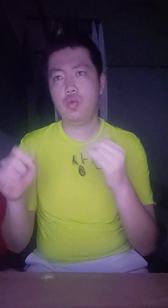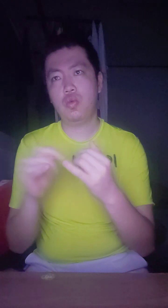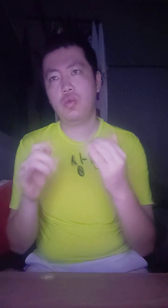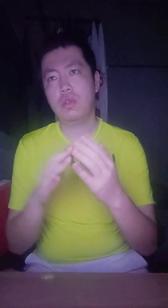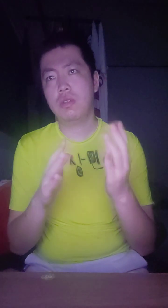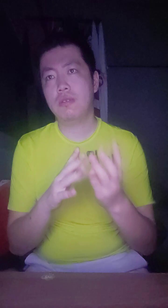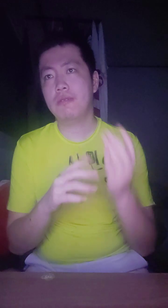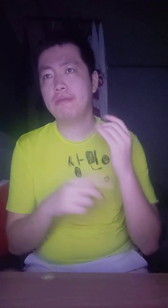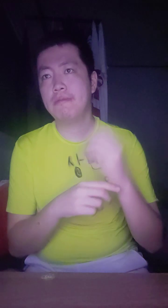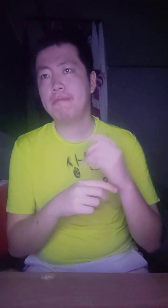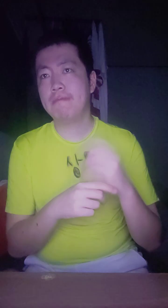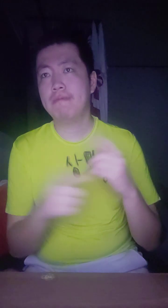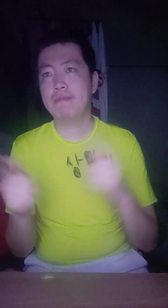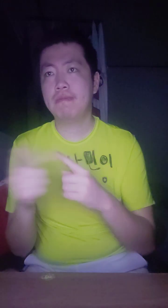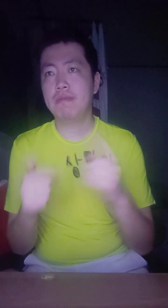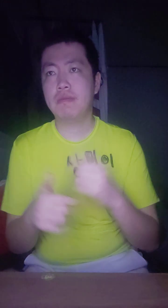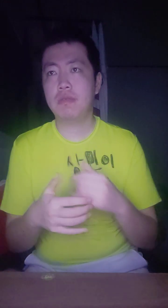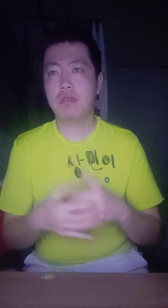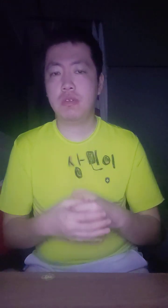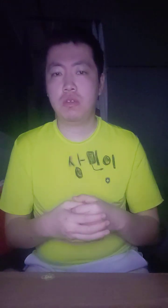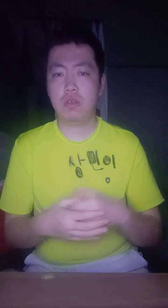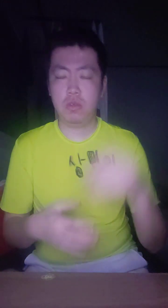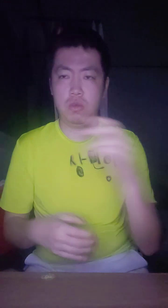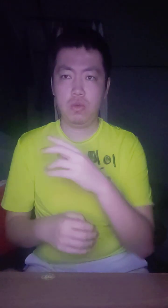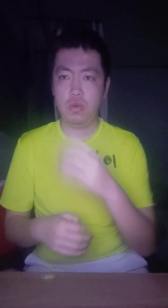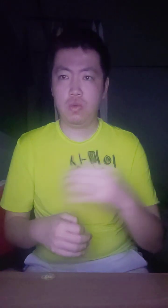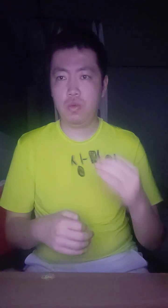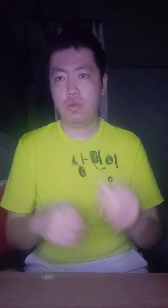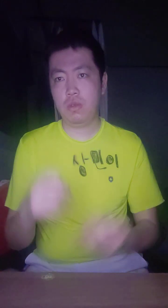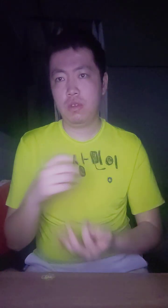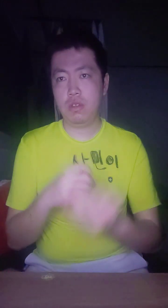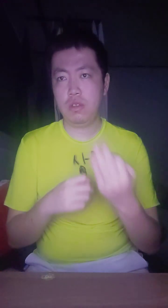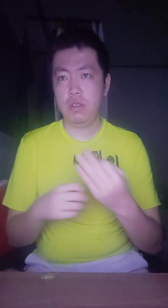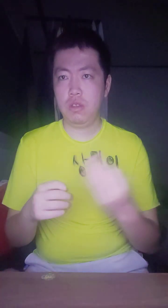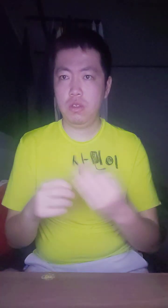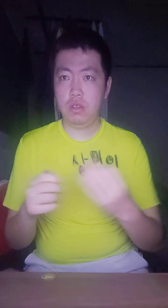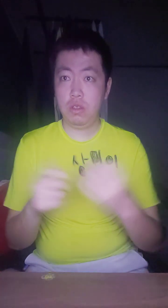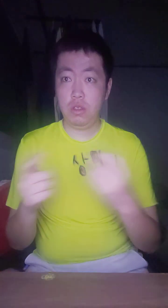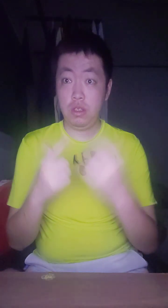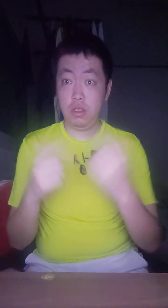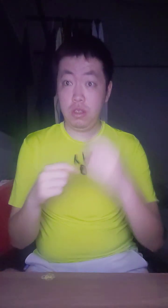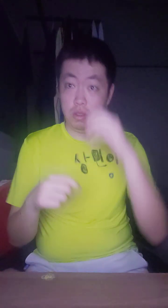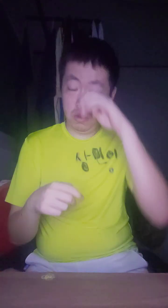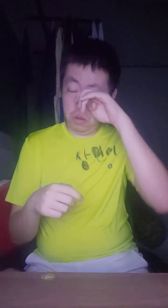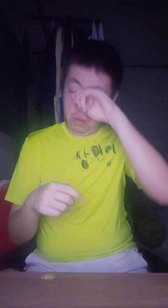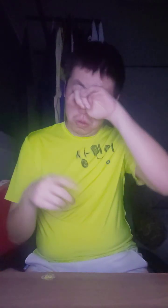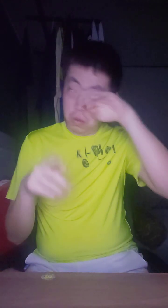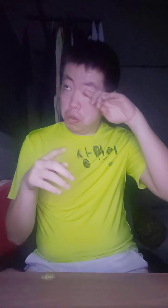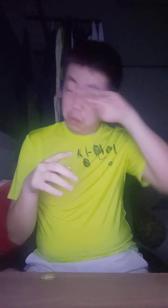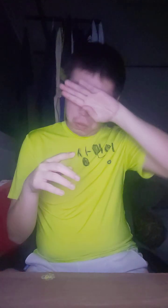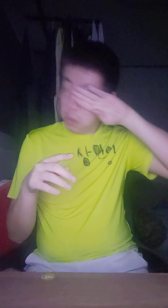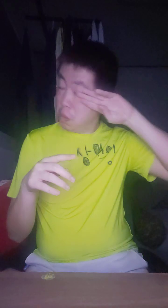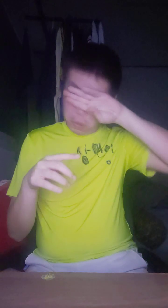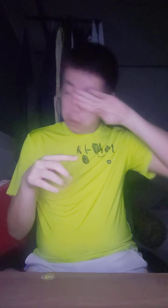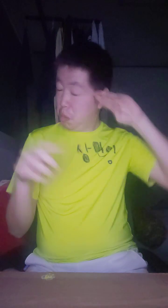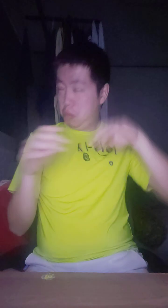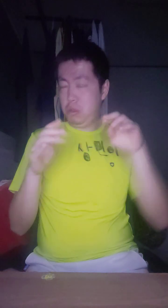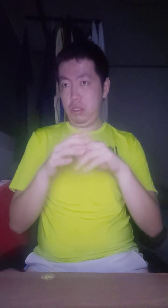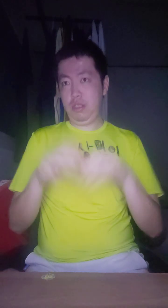경찰에 고발했습니다. 하지만 수사기관은 오래전 일들이라 공소시효가 지났거나 증거가 충분하지 않다며 이들을 처벌할